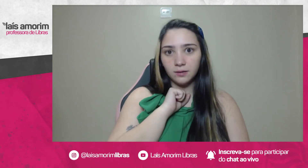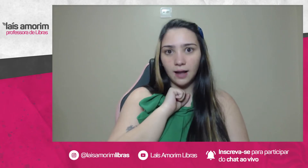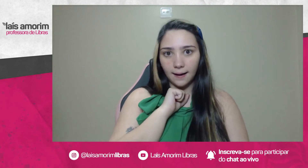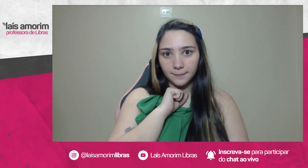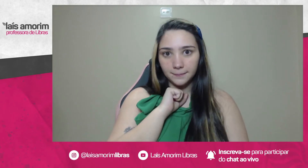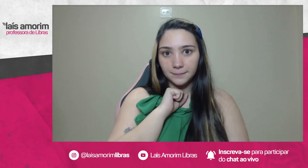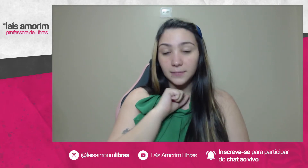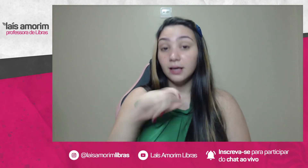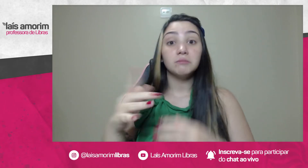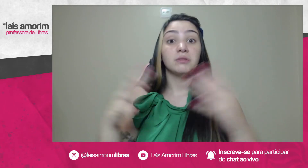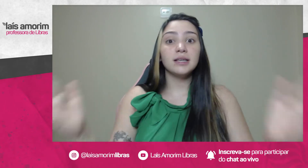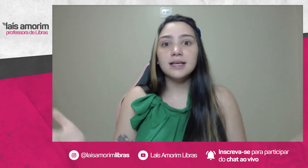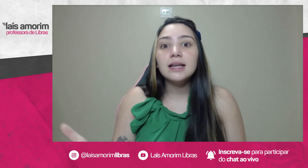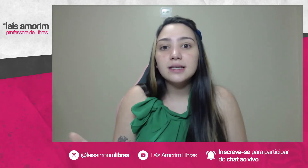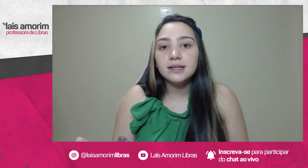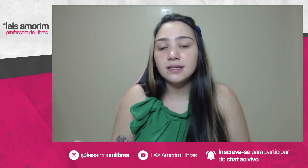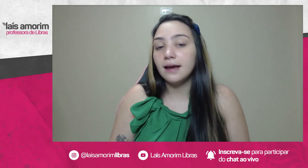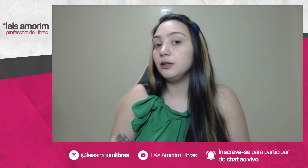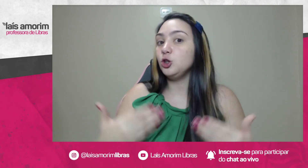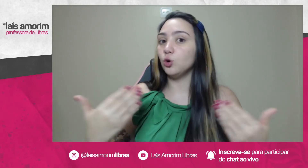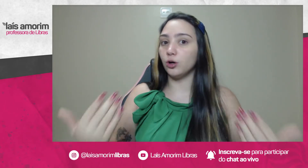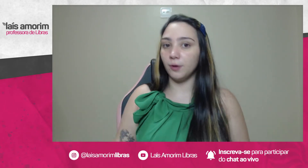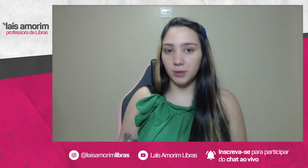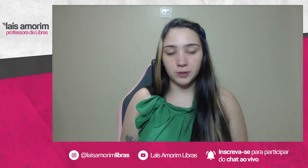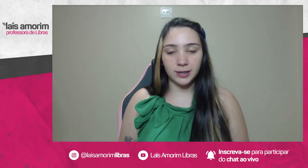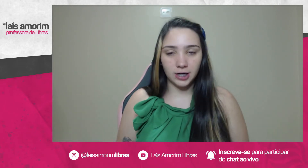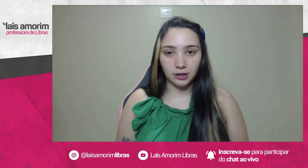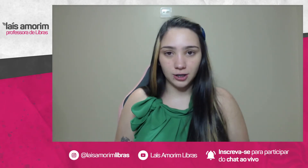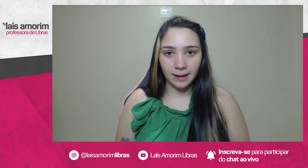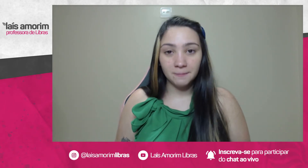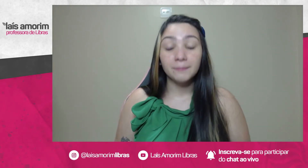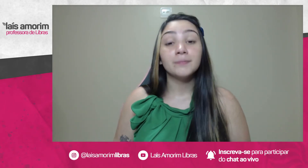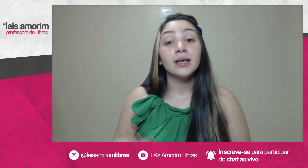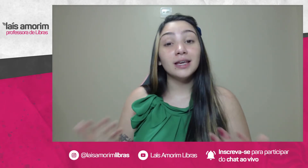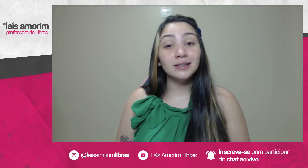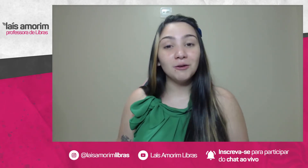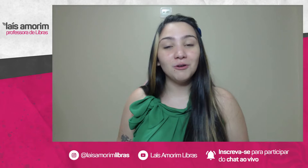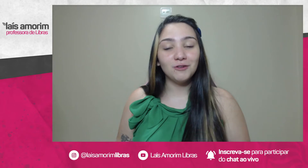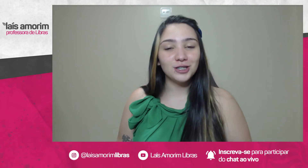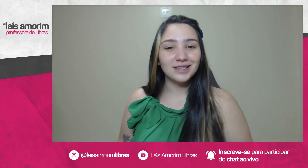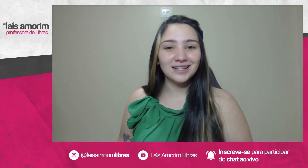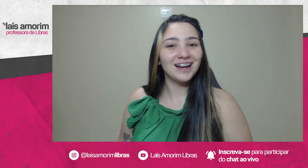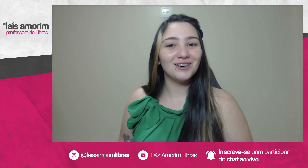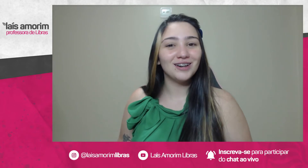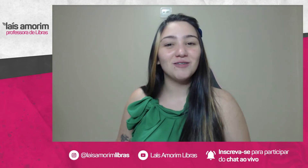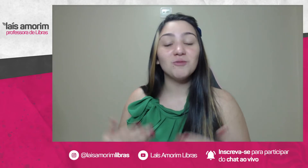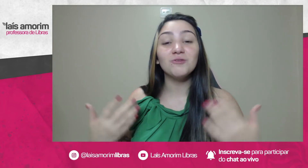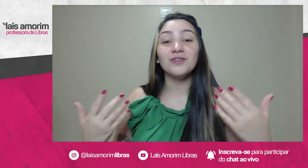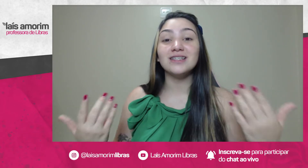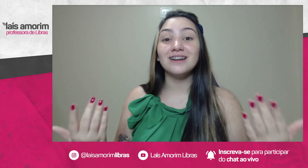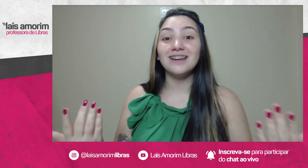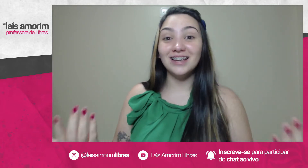celular. Essa lista sai normalmente pra gente, né? Então eu vou te ensinar agora como fazer